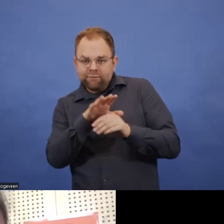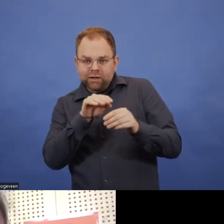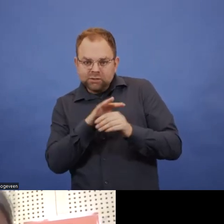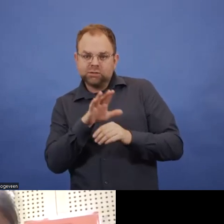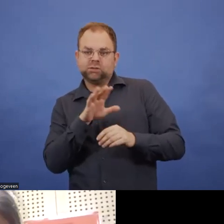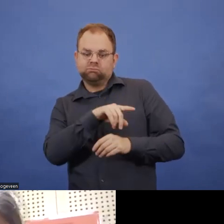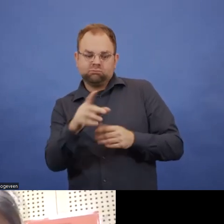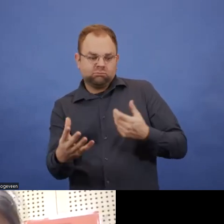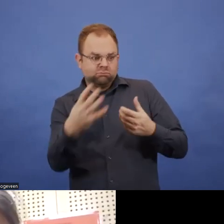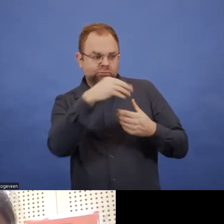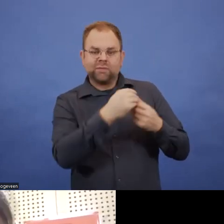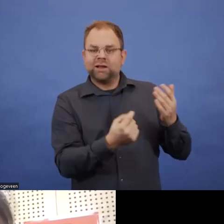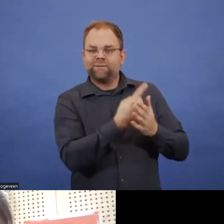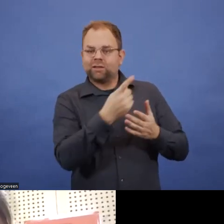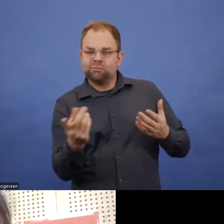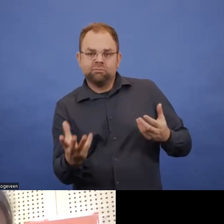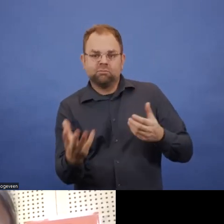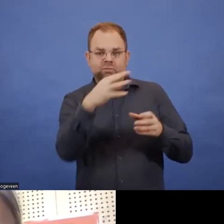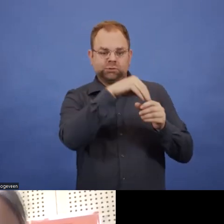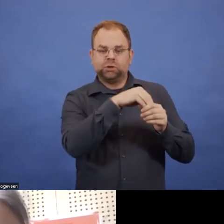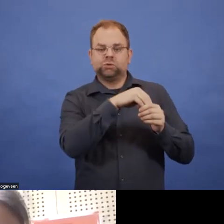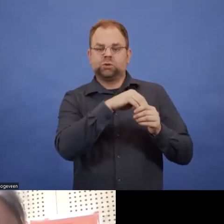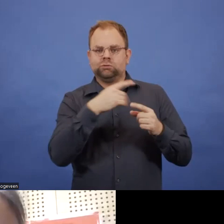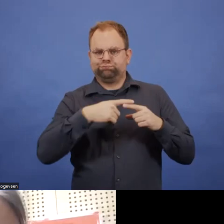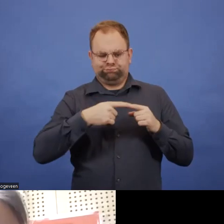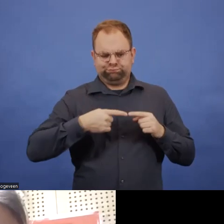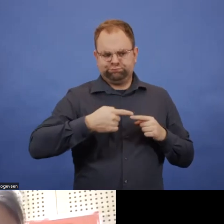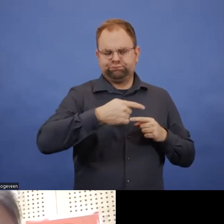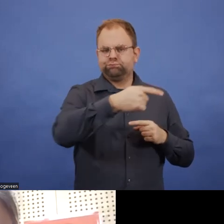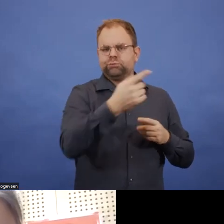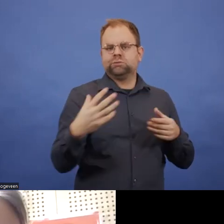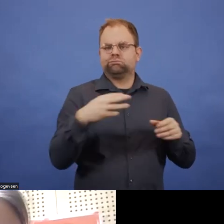llevan hacia el Foro Global de los Refugiados.